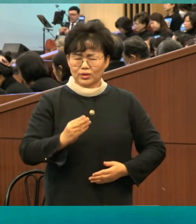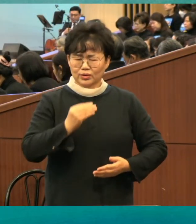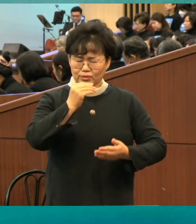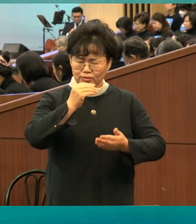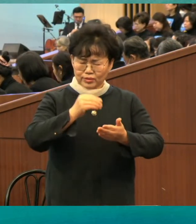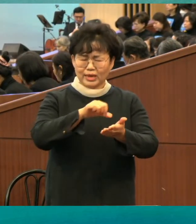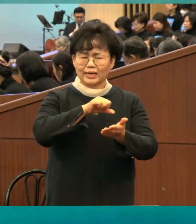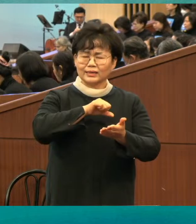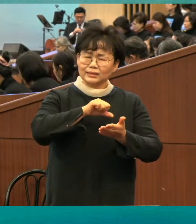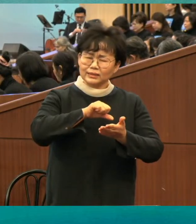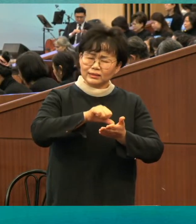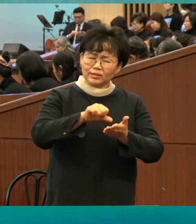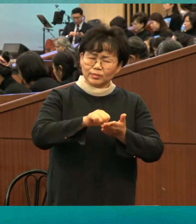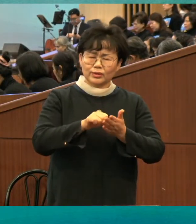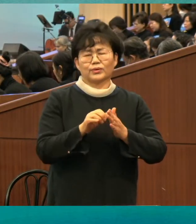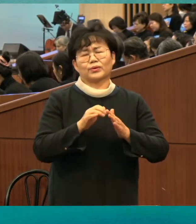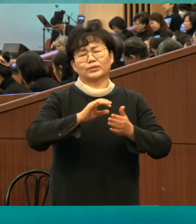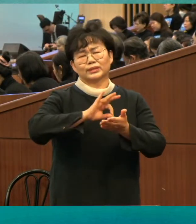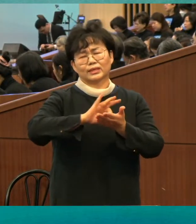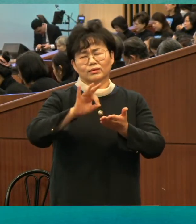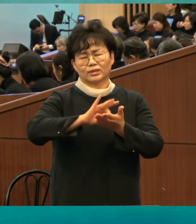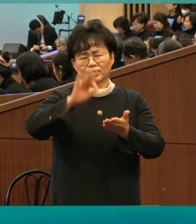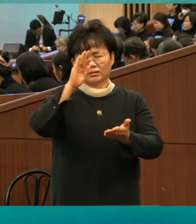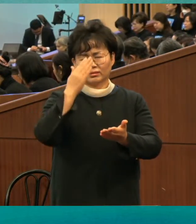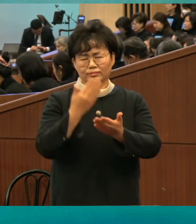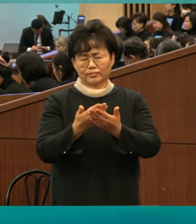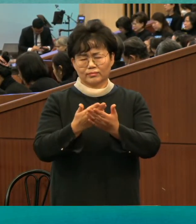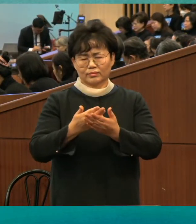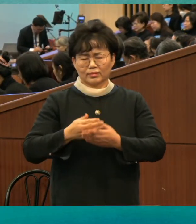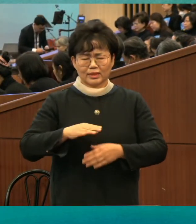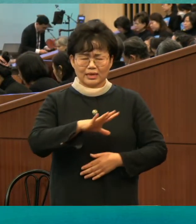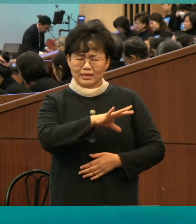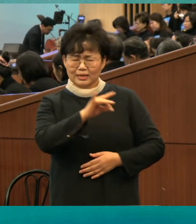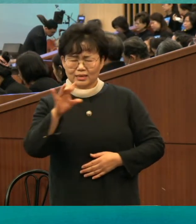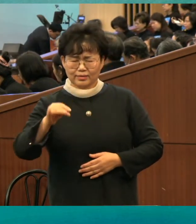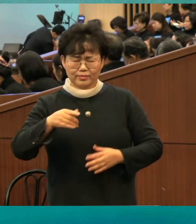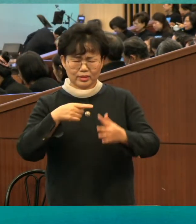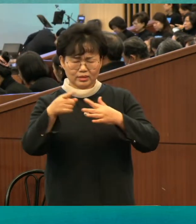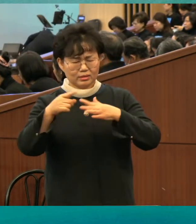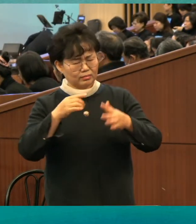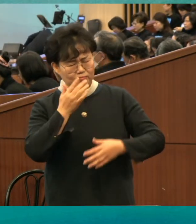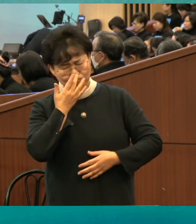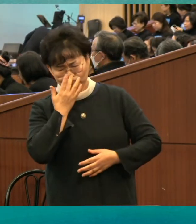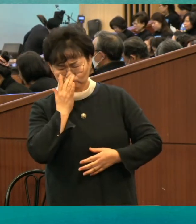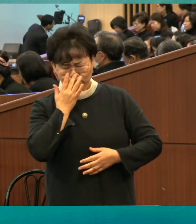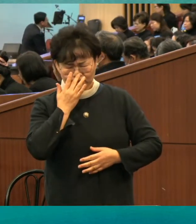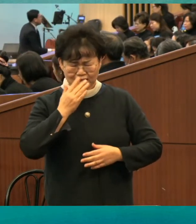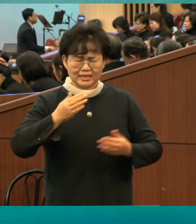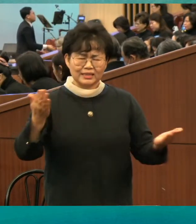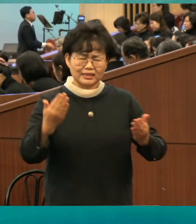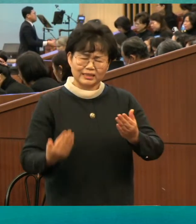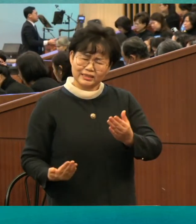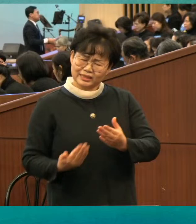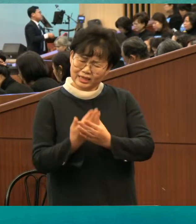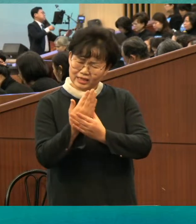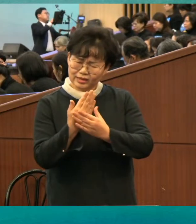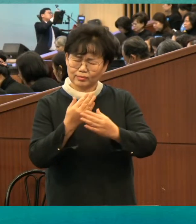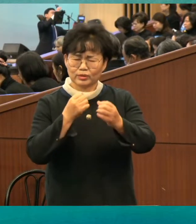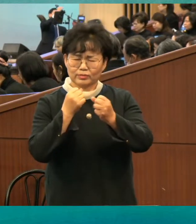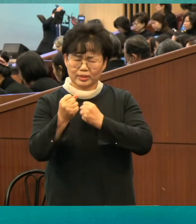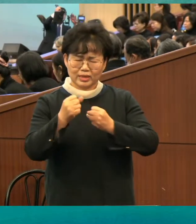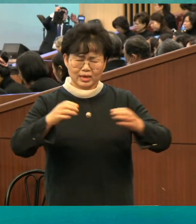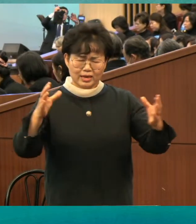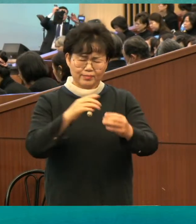없도록 인도하여 주시옵소서. 때로는 우리가 이해할 수 없는 일들이 일어날 때라도 합력하여 선을